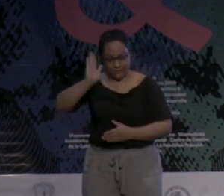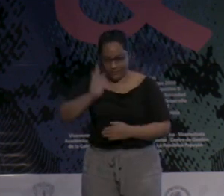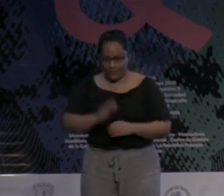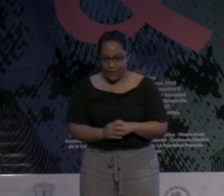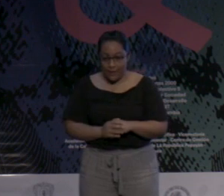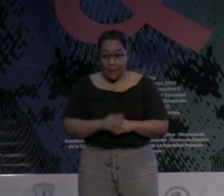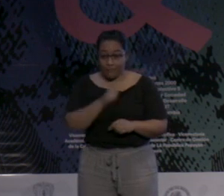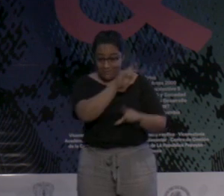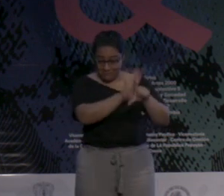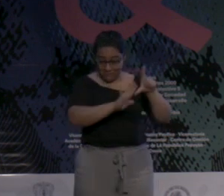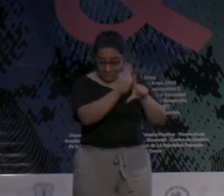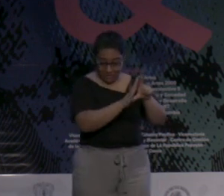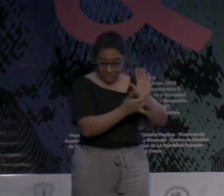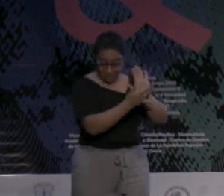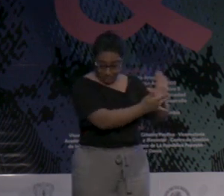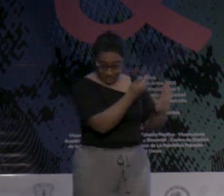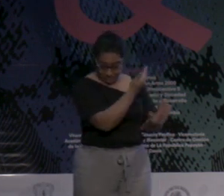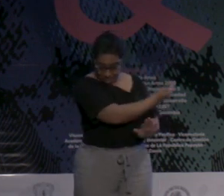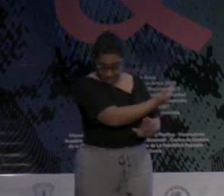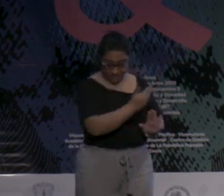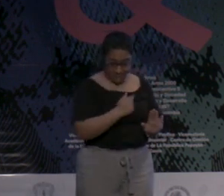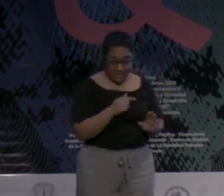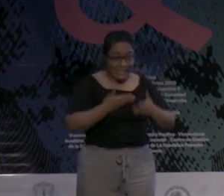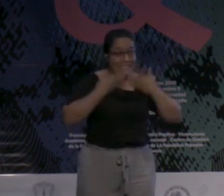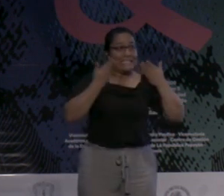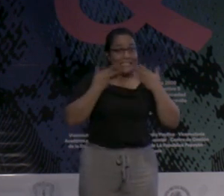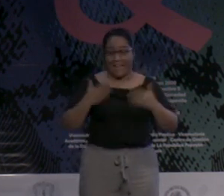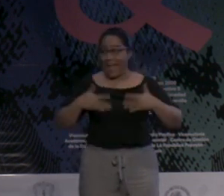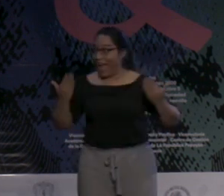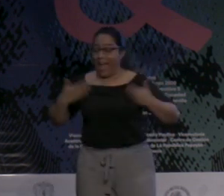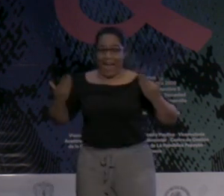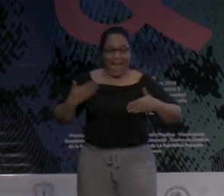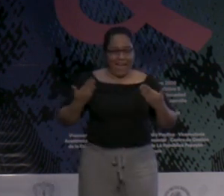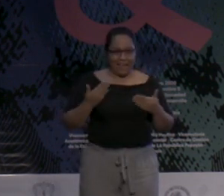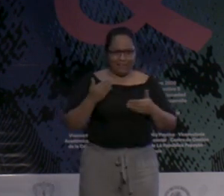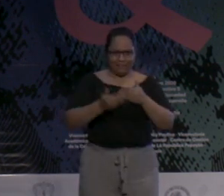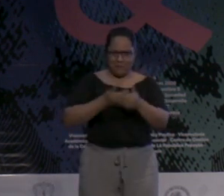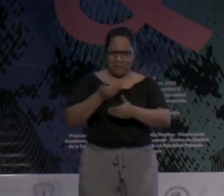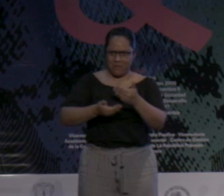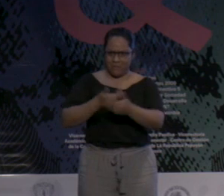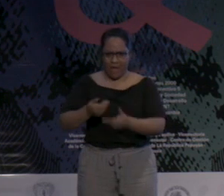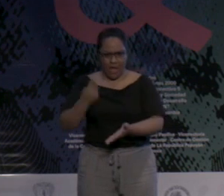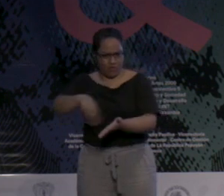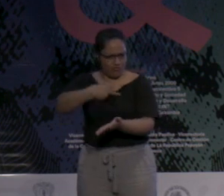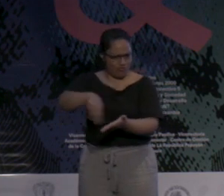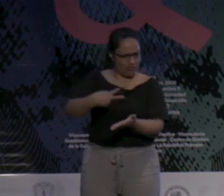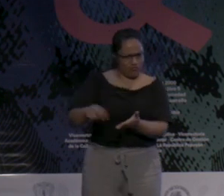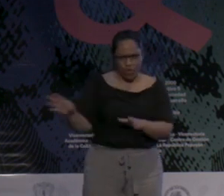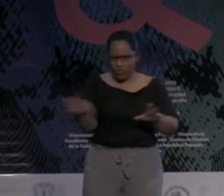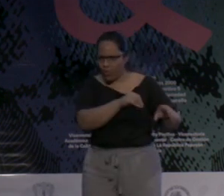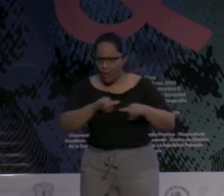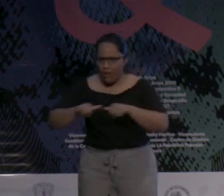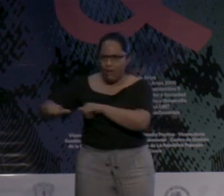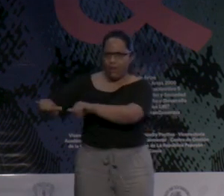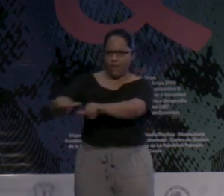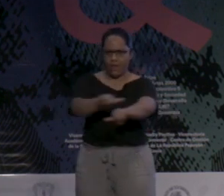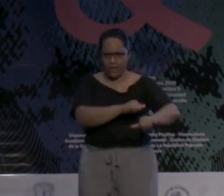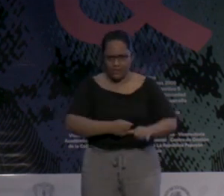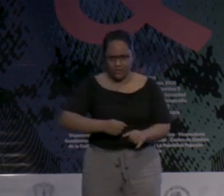en su video mostraba una condición que parecía feliz al comienzo, y era bailando todos igual, una